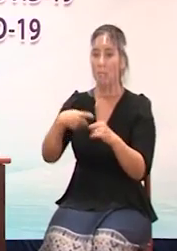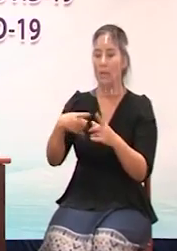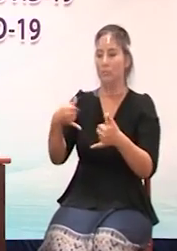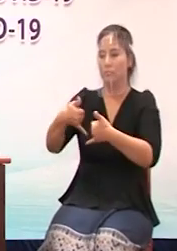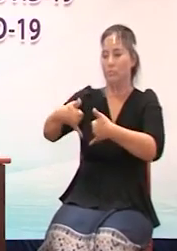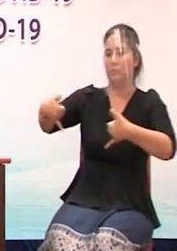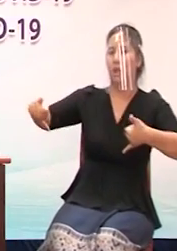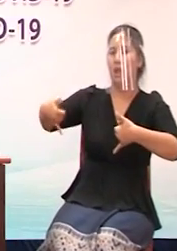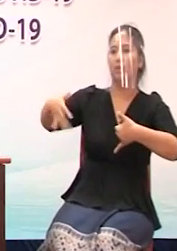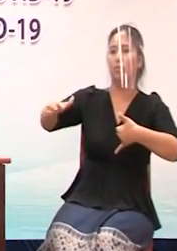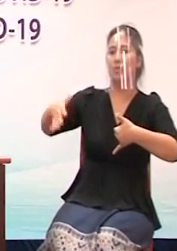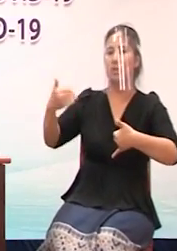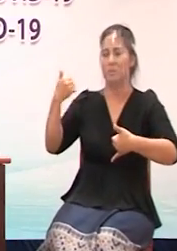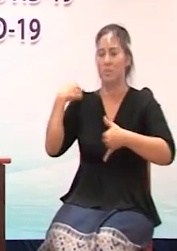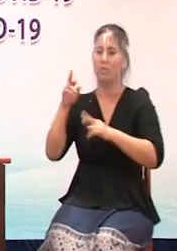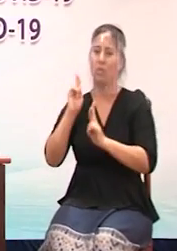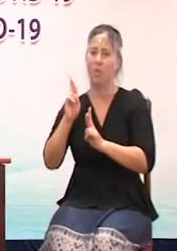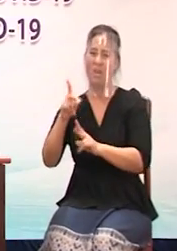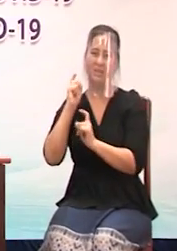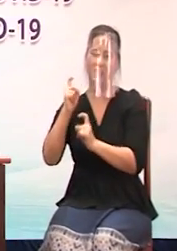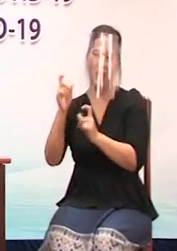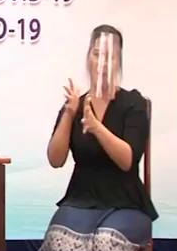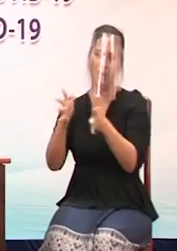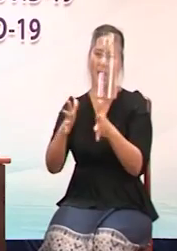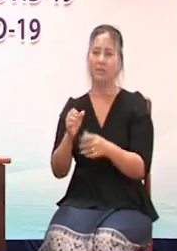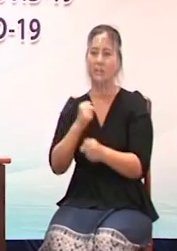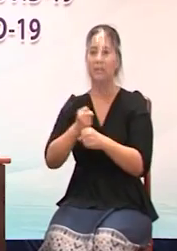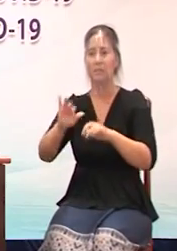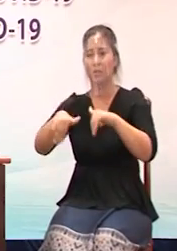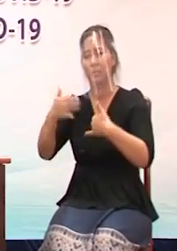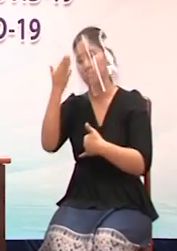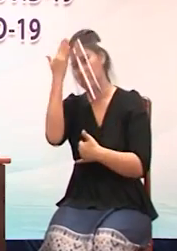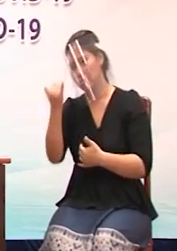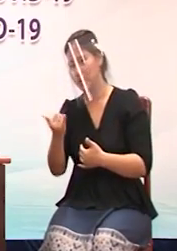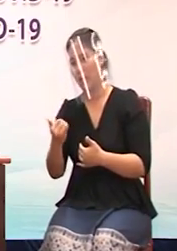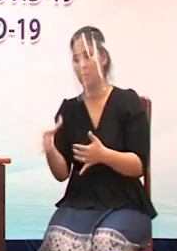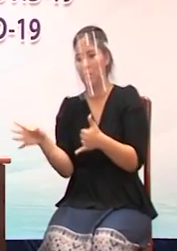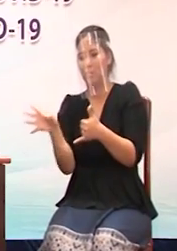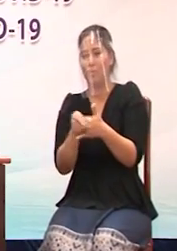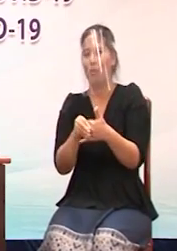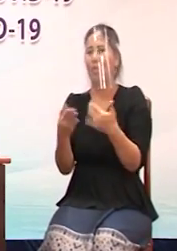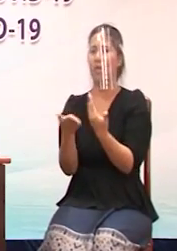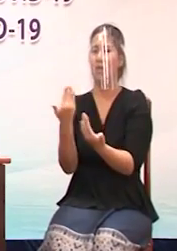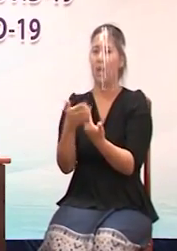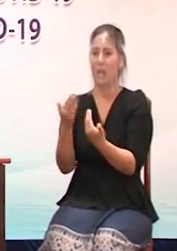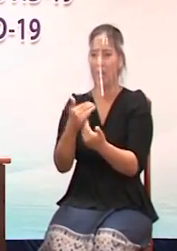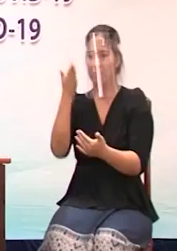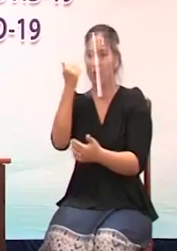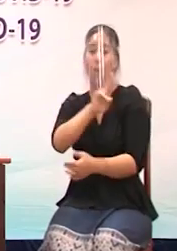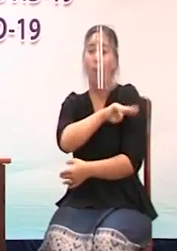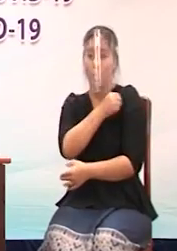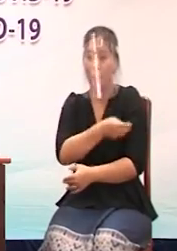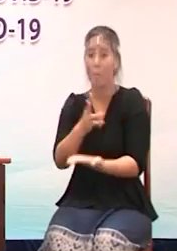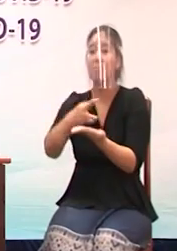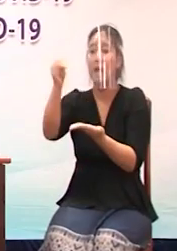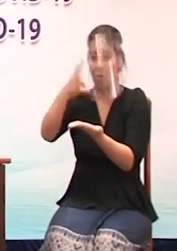ฉะนั้นแล้วมันมีความเสี่ยงว่าเวลาเฮาไปแล้วสิเฮ็ดให้เฮานี่ไปมีโอกาสติดเชื้อเพราะว่าอยู่หันมันมีความเสี่ยงสูงแล้ว